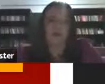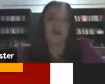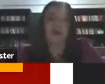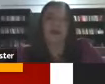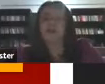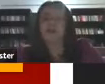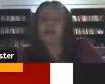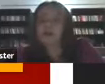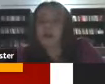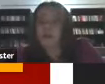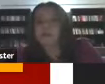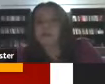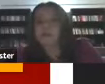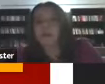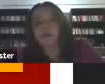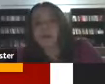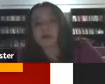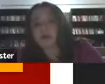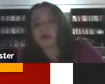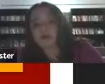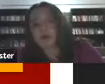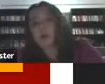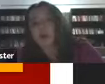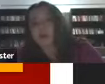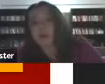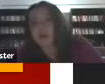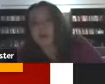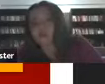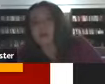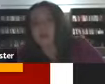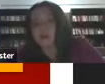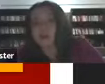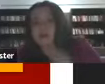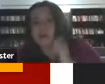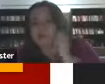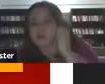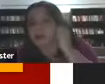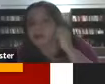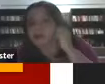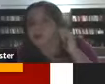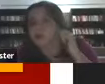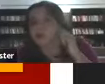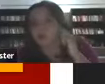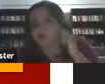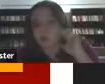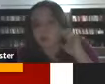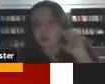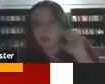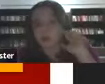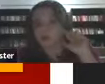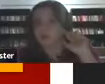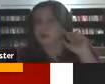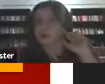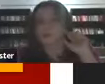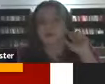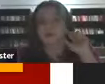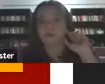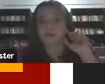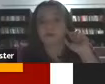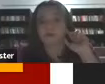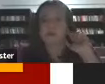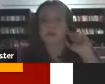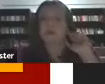Então, outro elemento importante, muito caro, é a organização dos serviços de atenção primária. A gente vai ouvir o Bob, com a gente vai aprofundar um